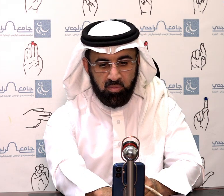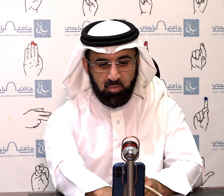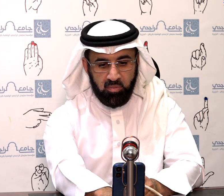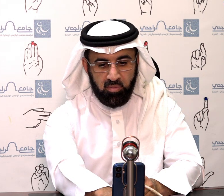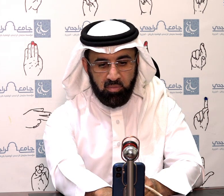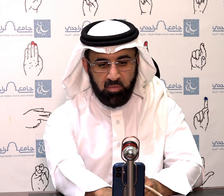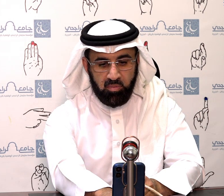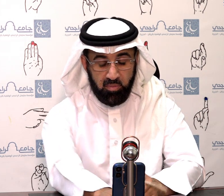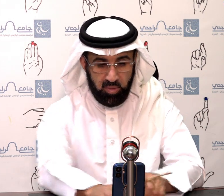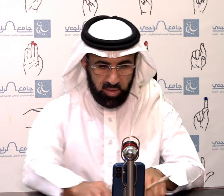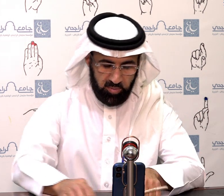إن الحمد لله،